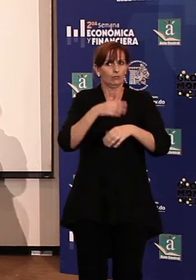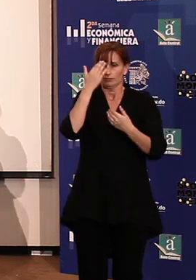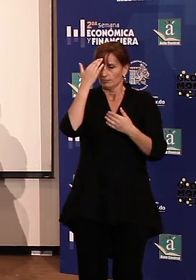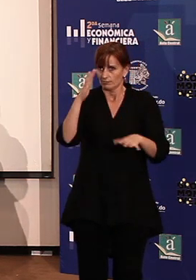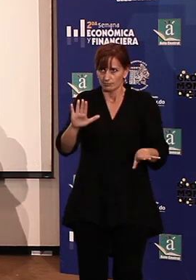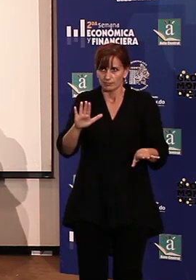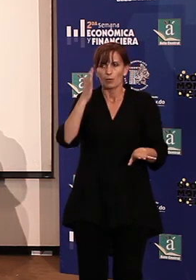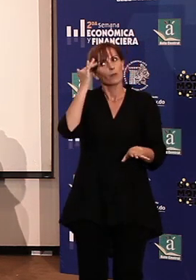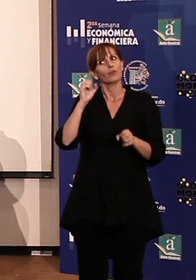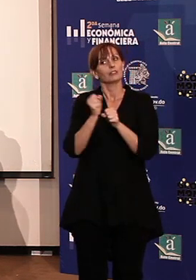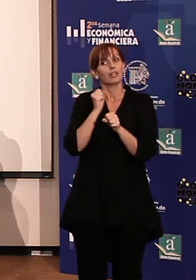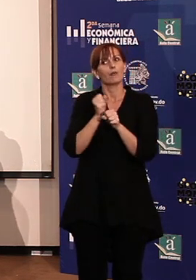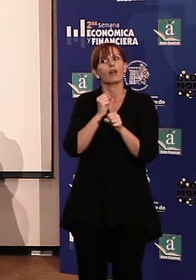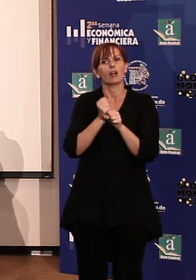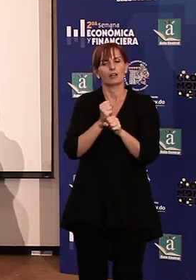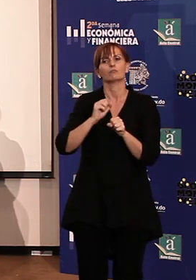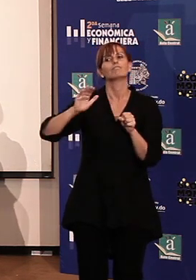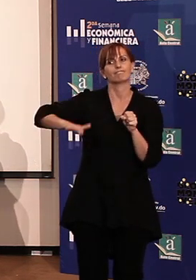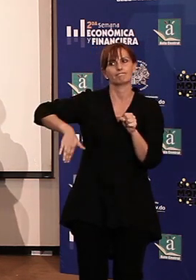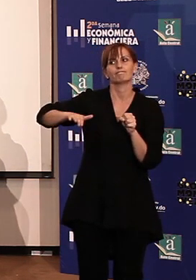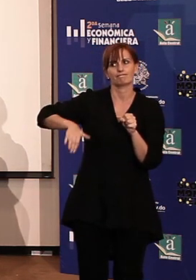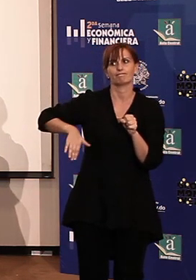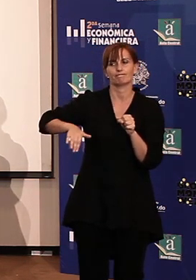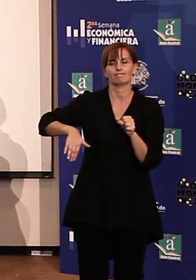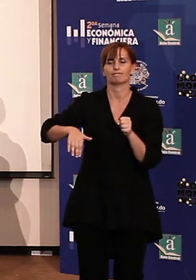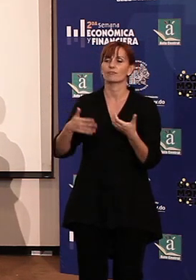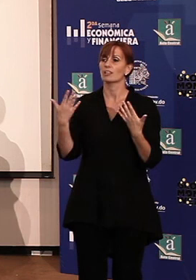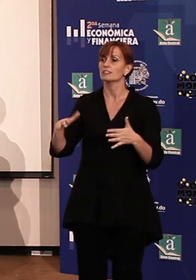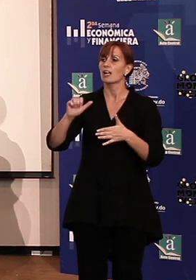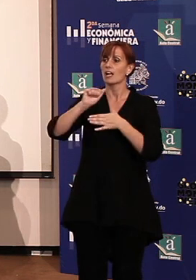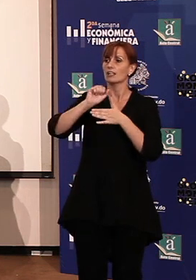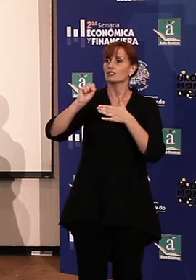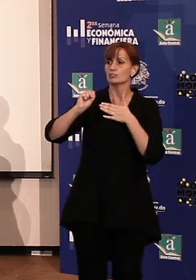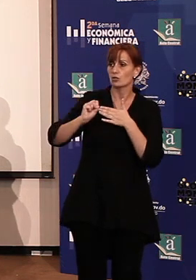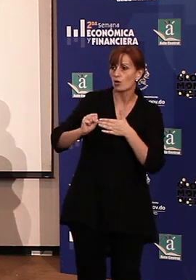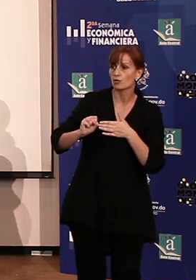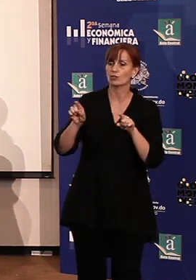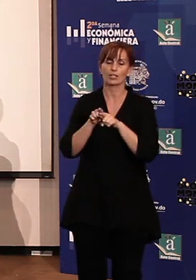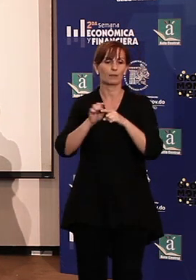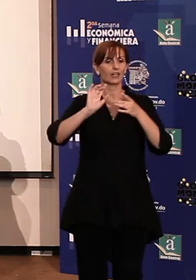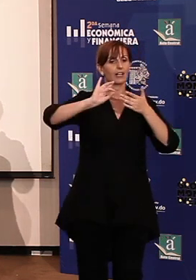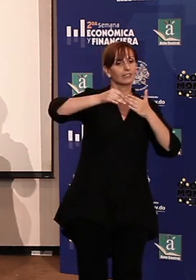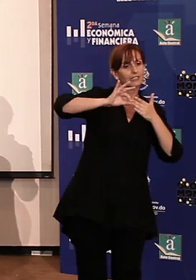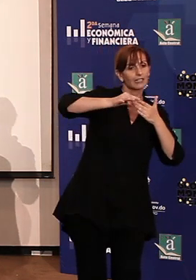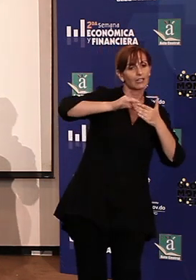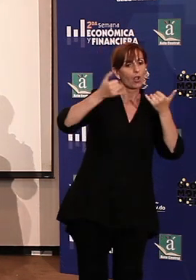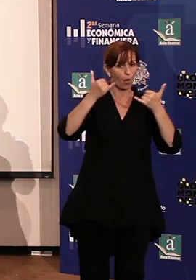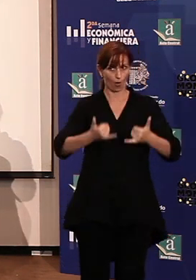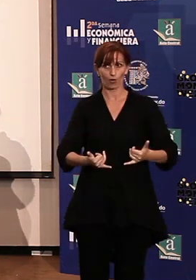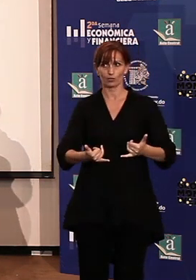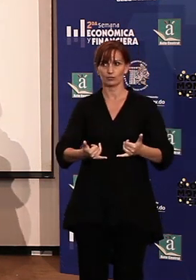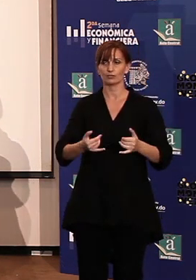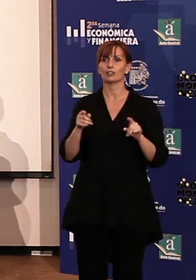trabajando porque no he tenido la oportunidad ya en Ansordo tuvimos la oportunidad Anílez Red hoy y estamos frente a un